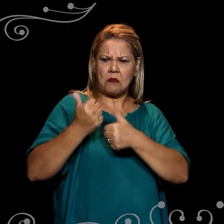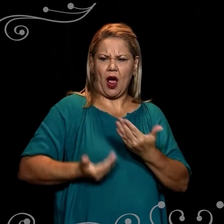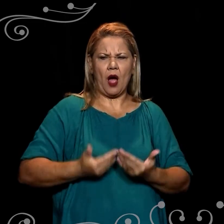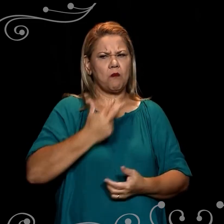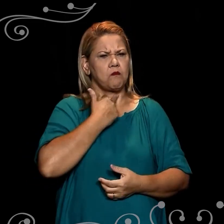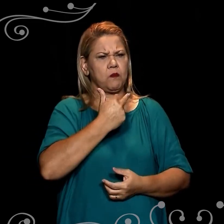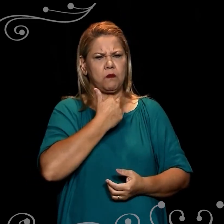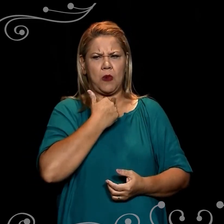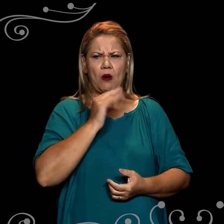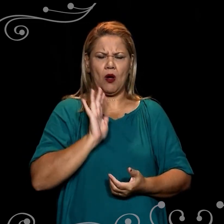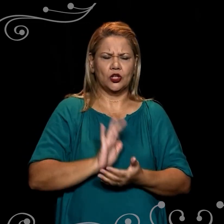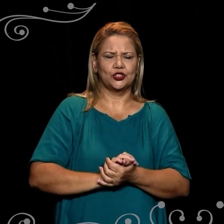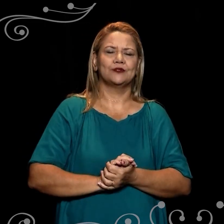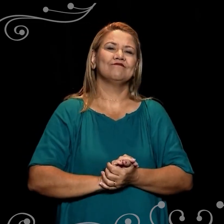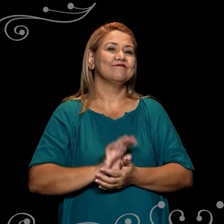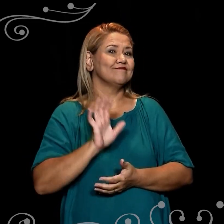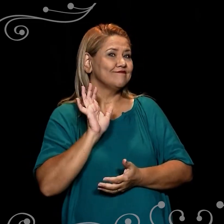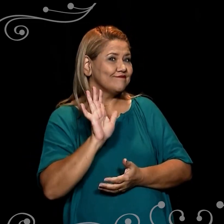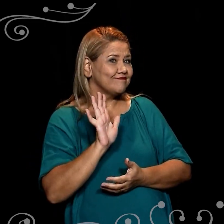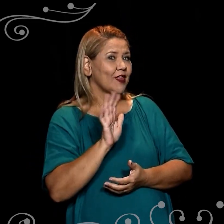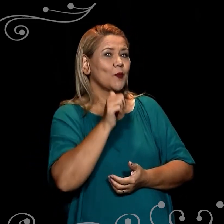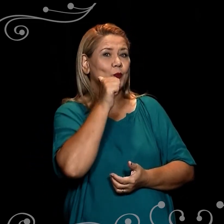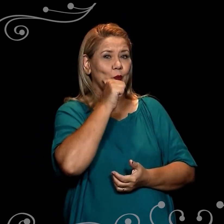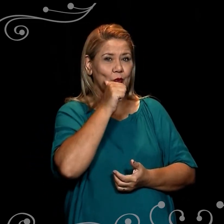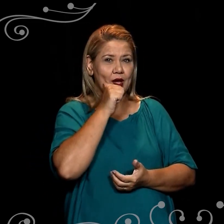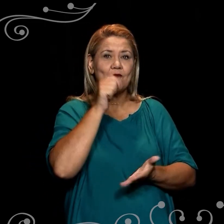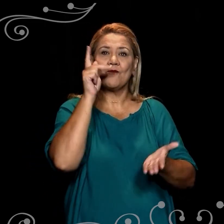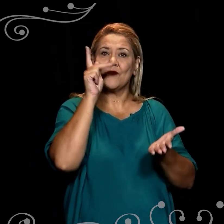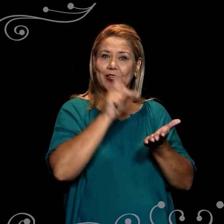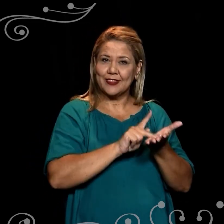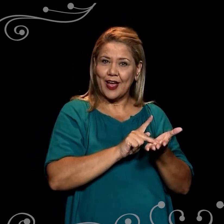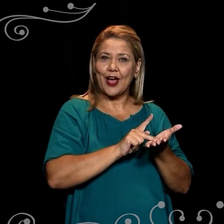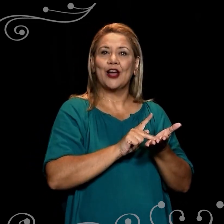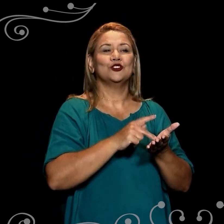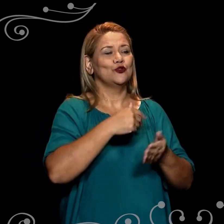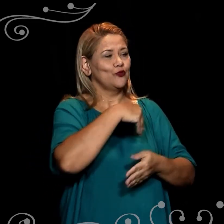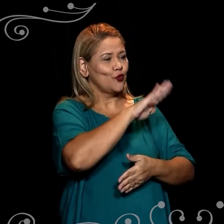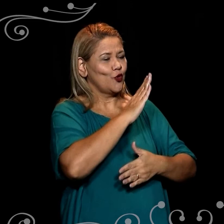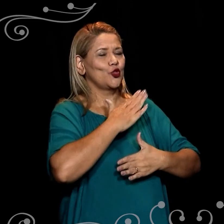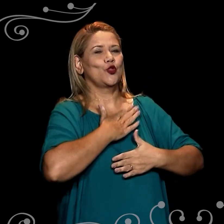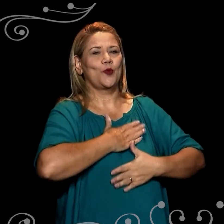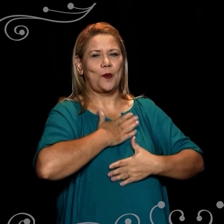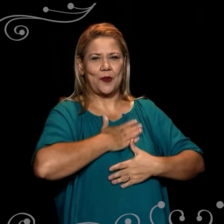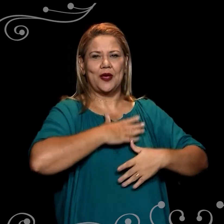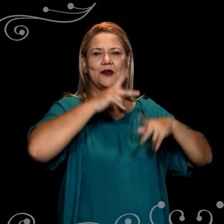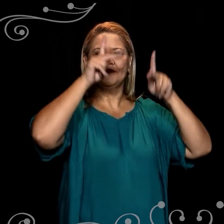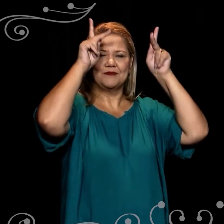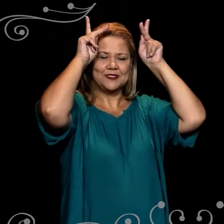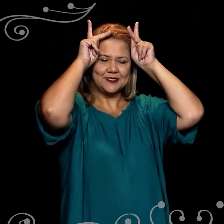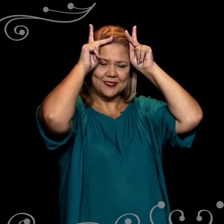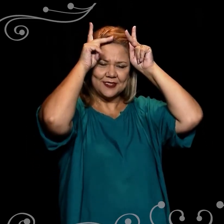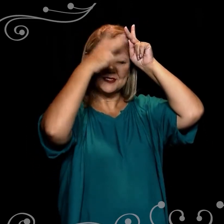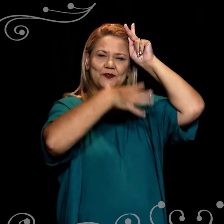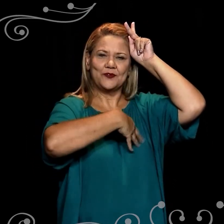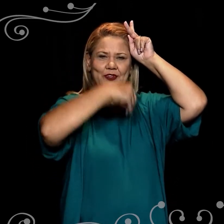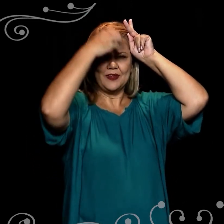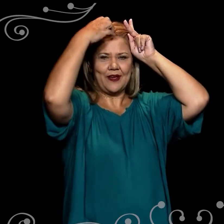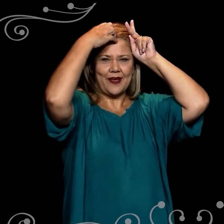assim, enquanto a verdadeira princesa tomava um banho e se vestia com um belo vestido,